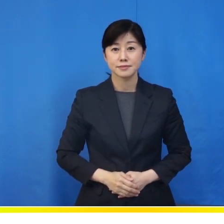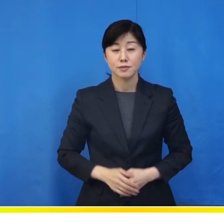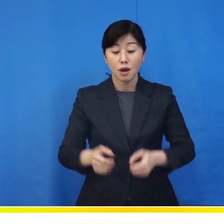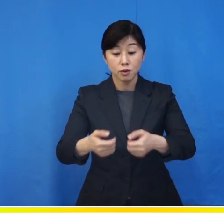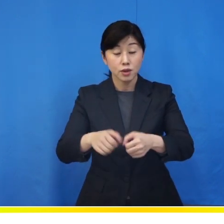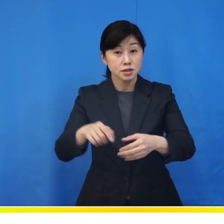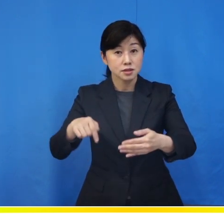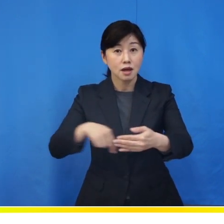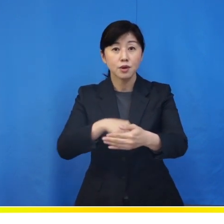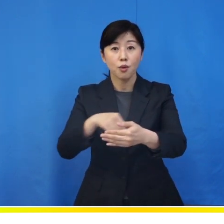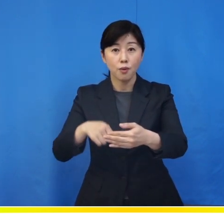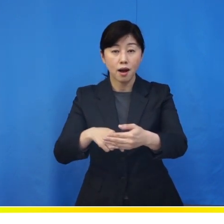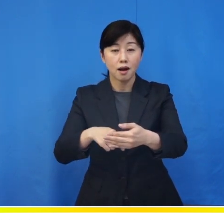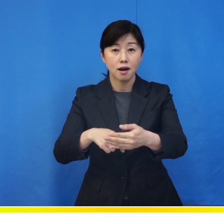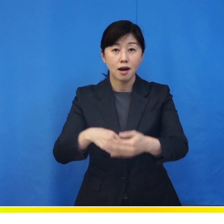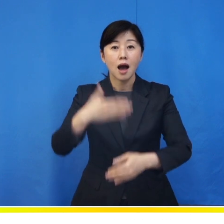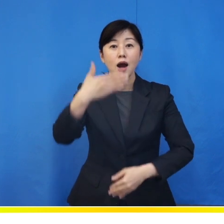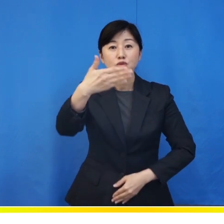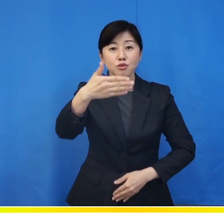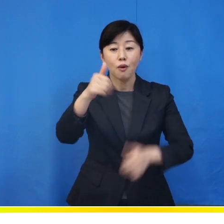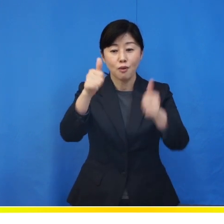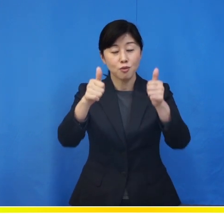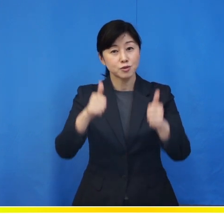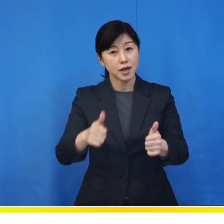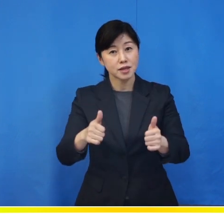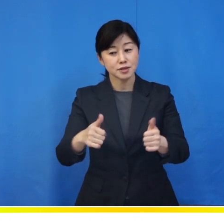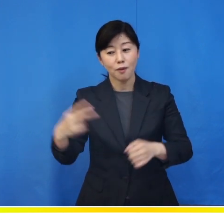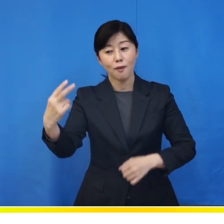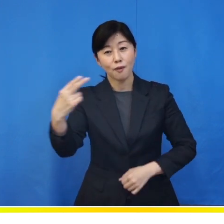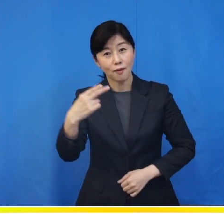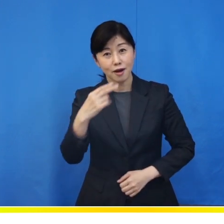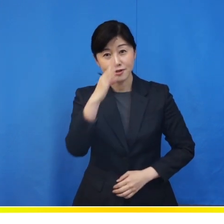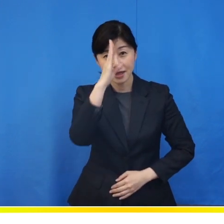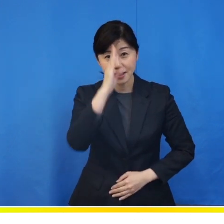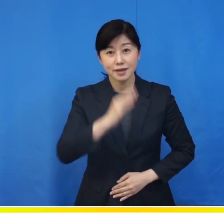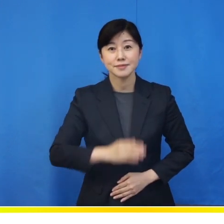詳しくは苦悩ホームページをご覧下さい